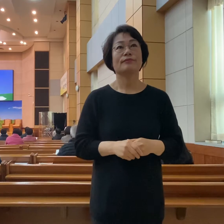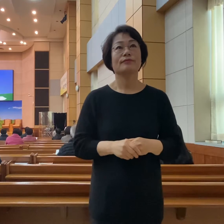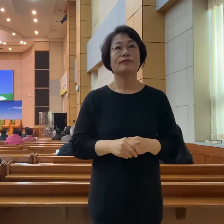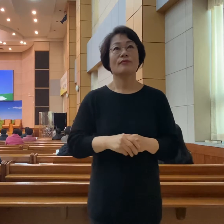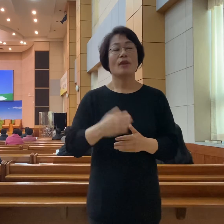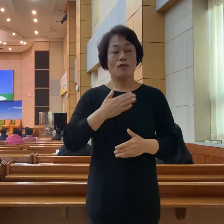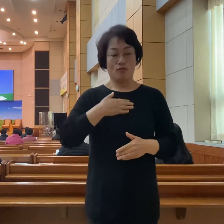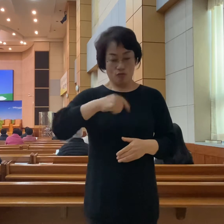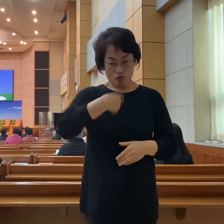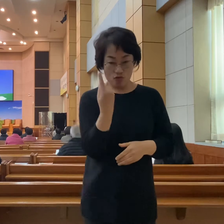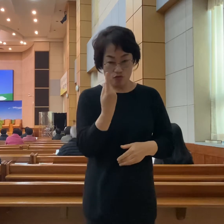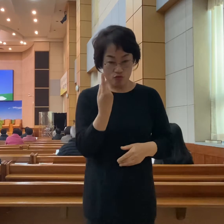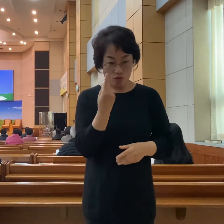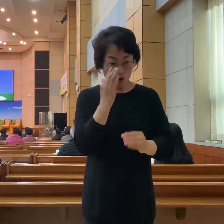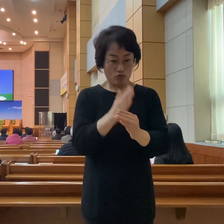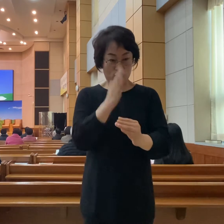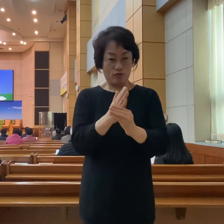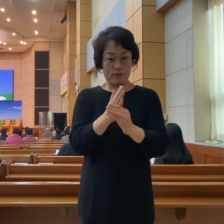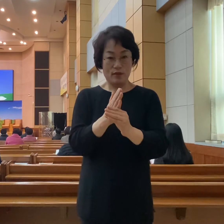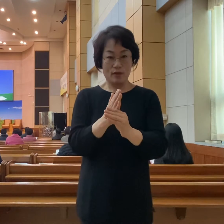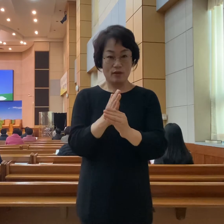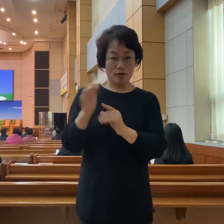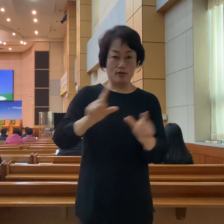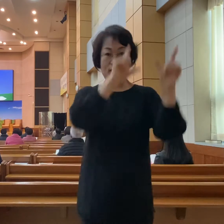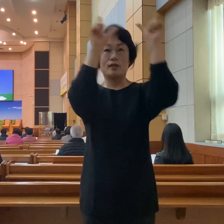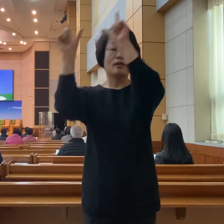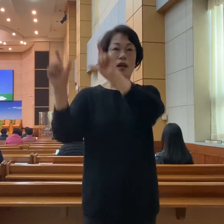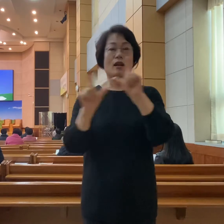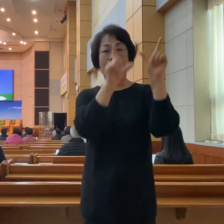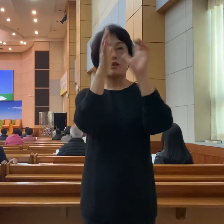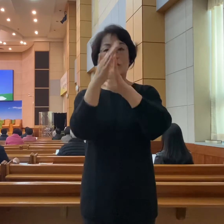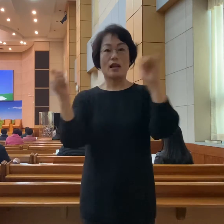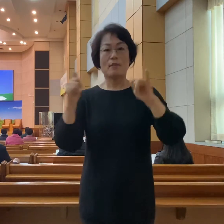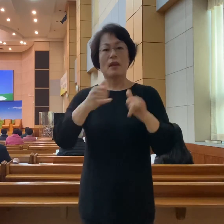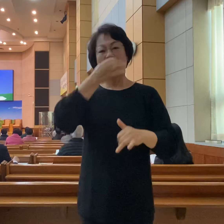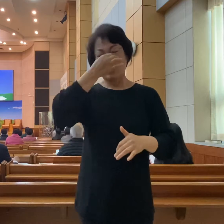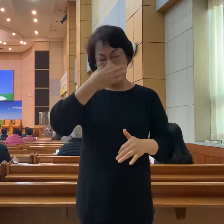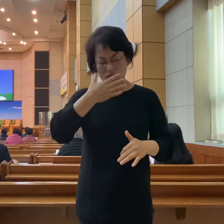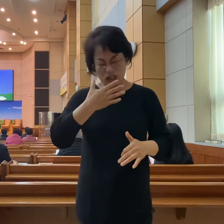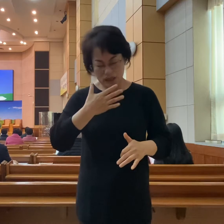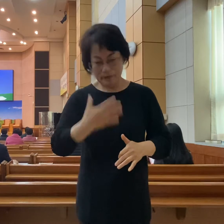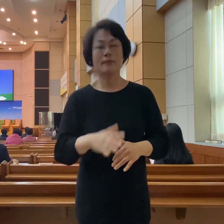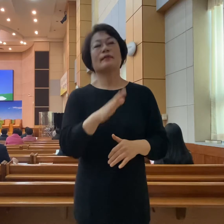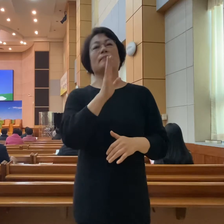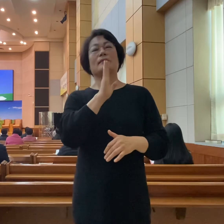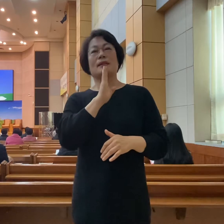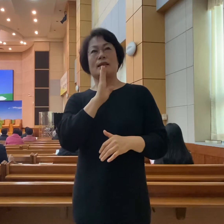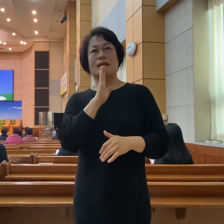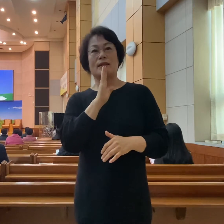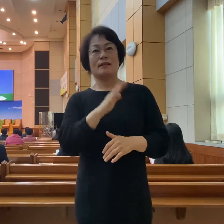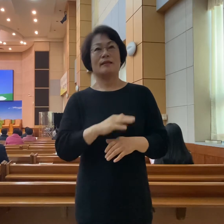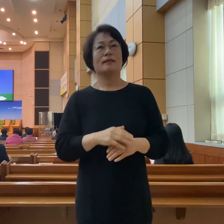자기가 중심이 되어서 그래 살아가는 인생처럼 힘든 삶이 어디 있습니까?